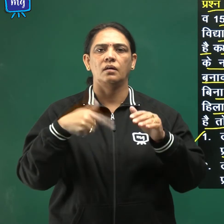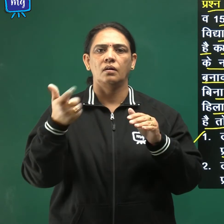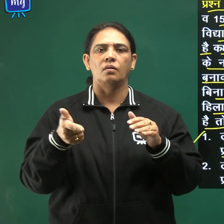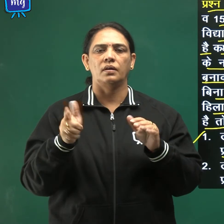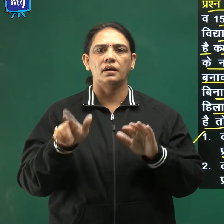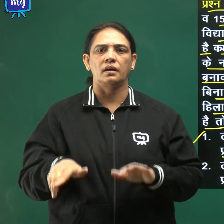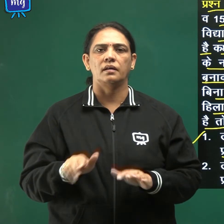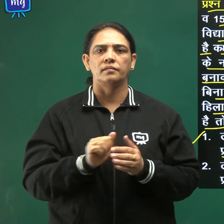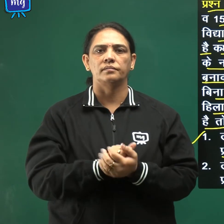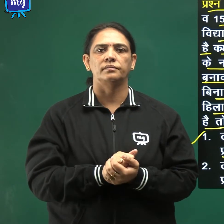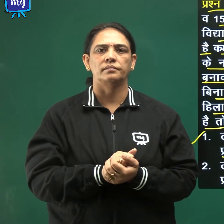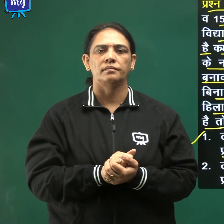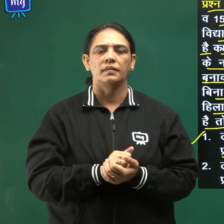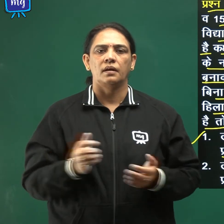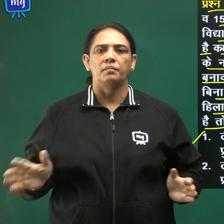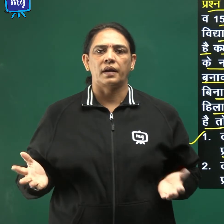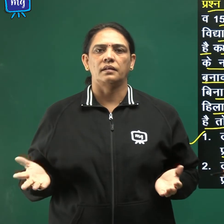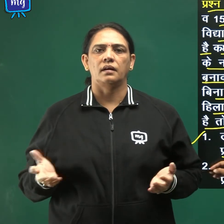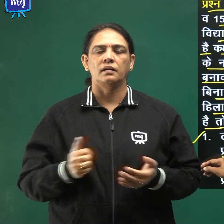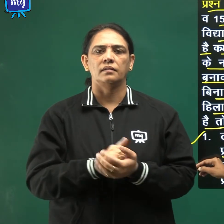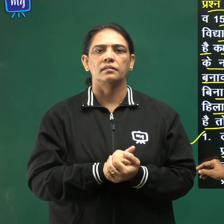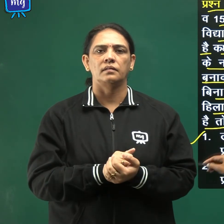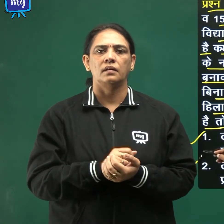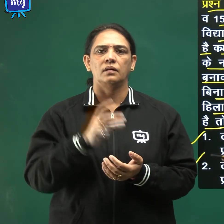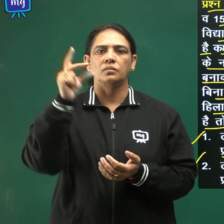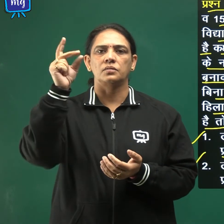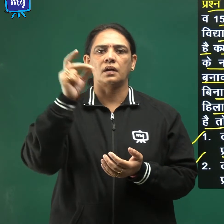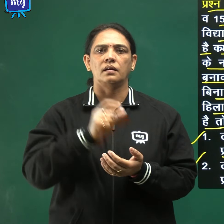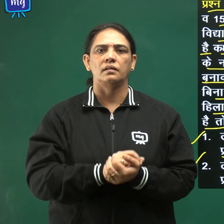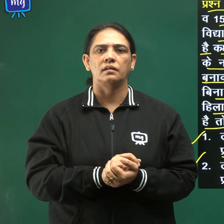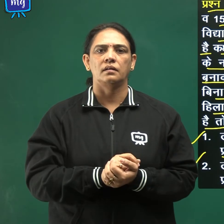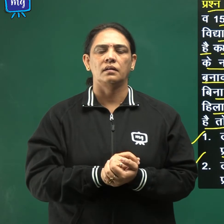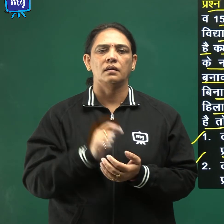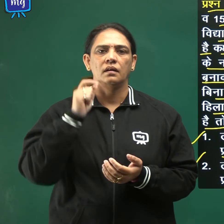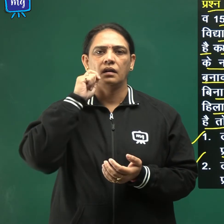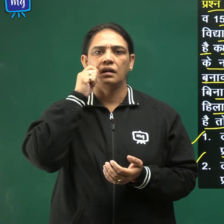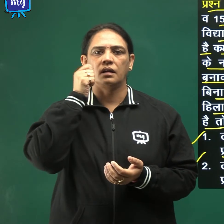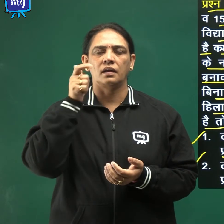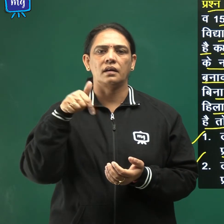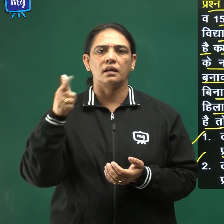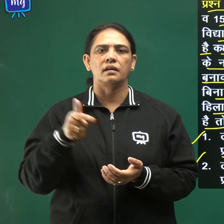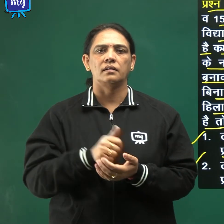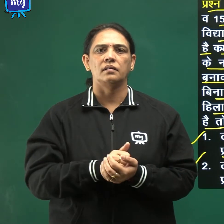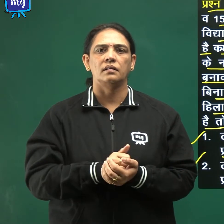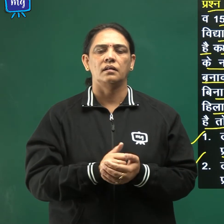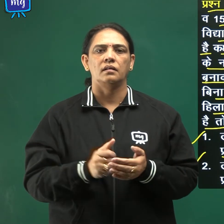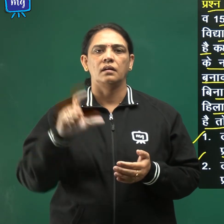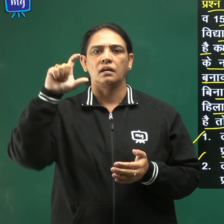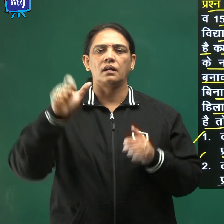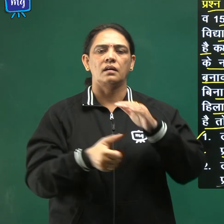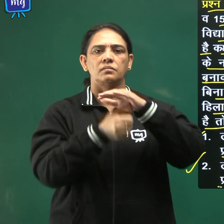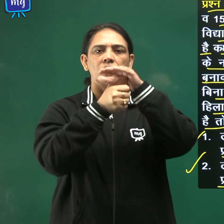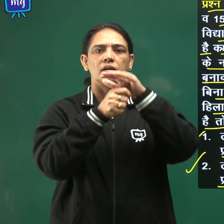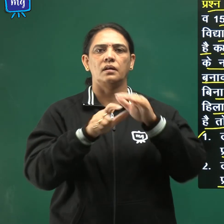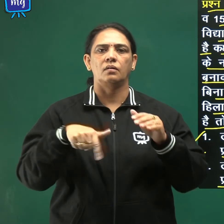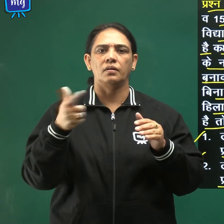फिडजित की प्रायिकता और दूसरा कि लड़के के ए मॉनिटर होने